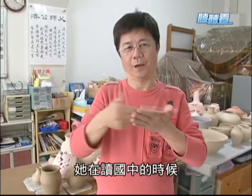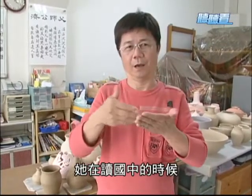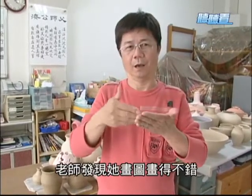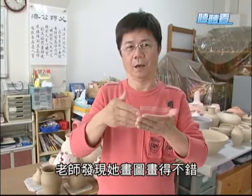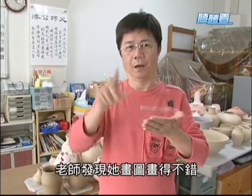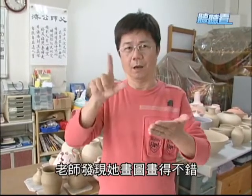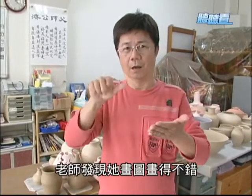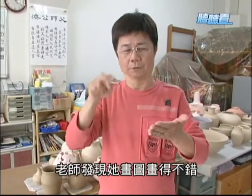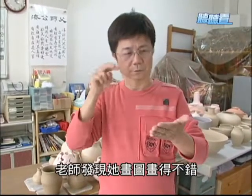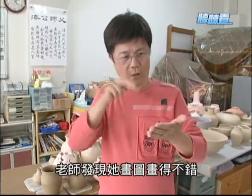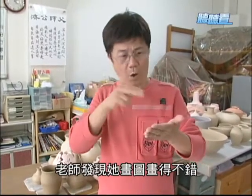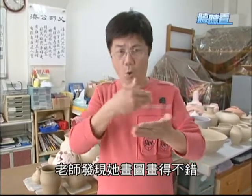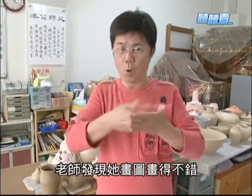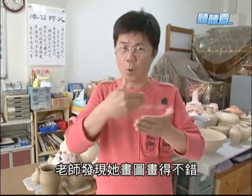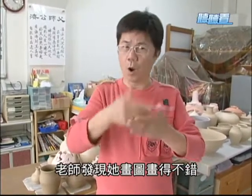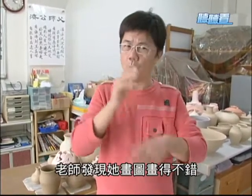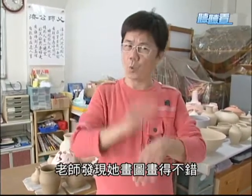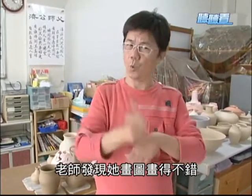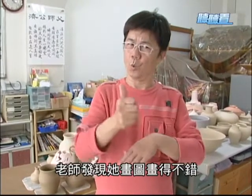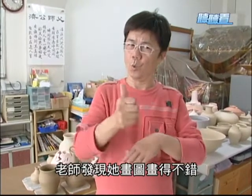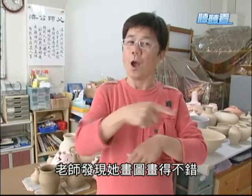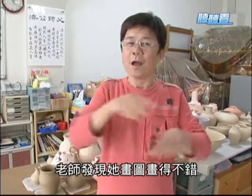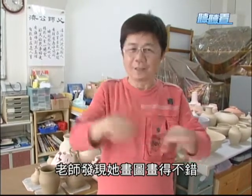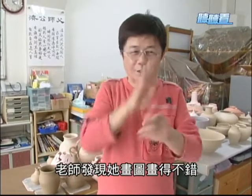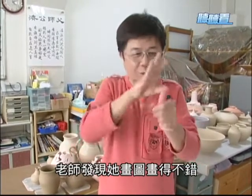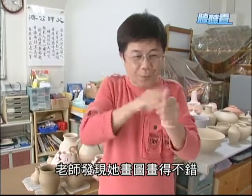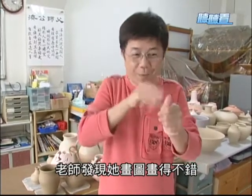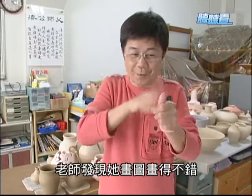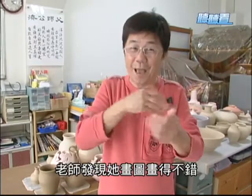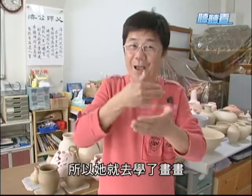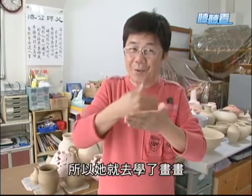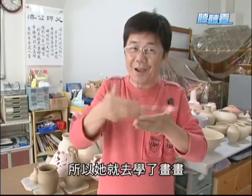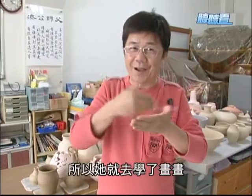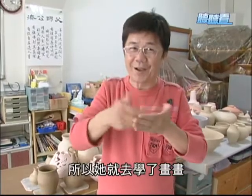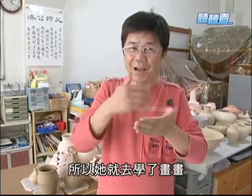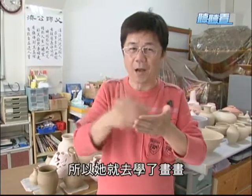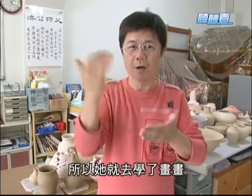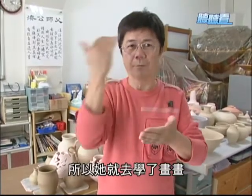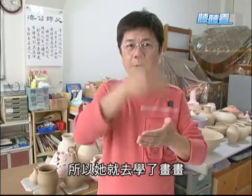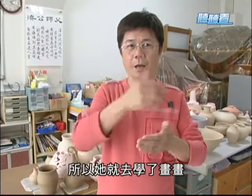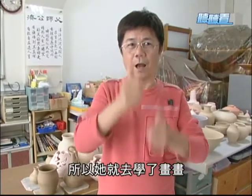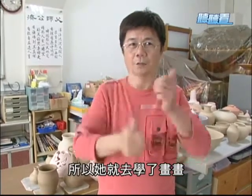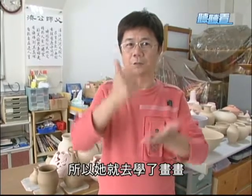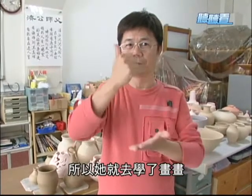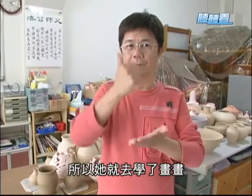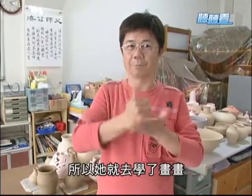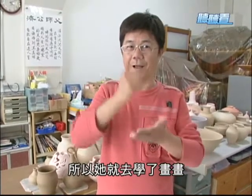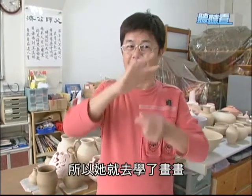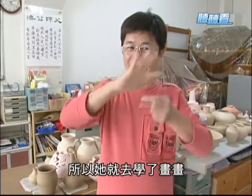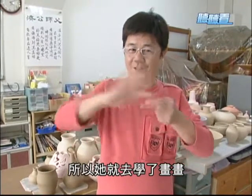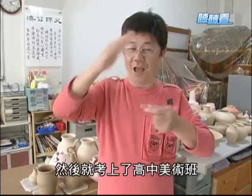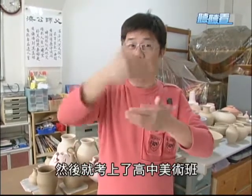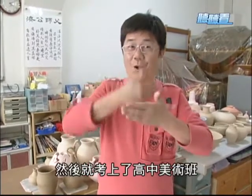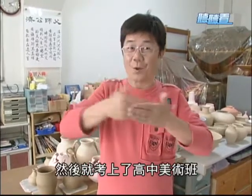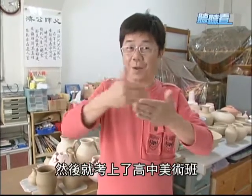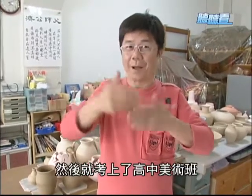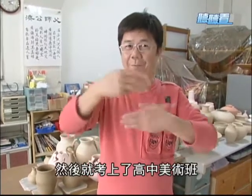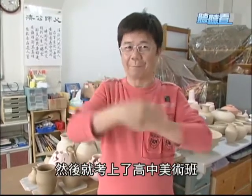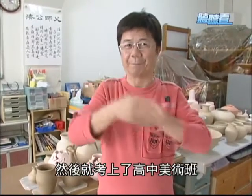老师发现他画图画得不错，所以呢，他就去学了画画，然后啊，就考上了高中美